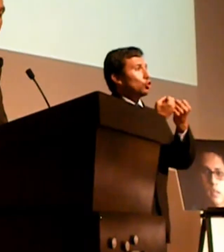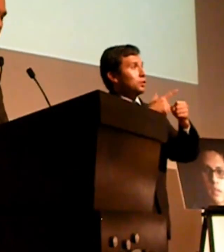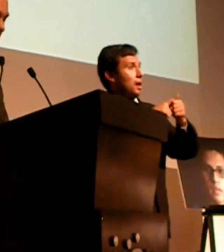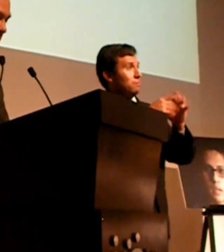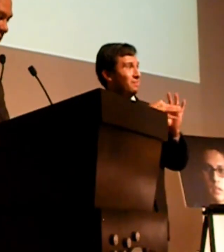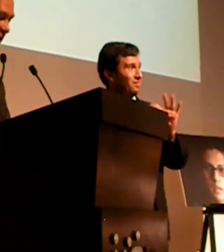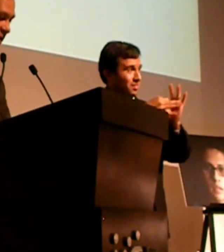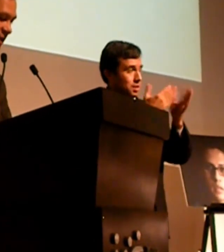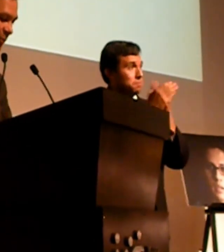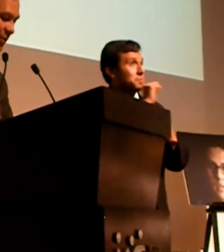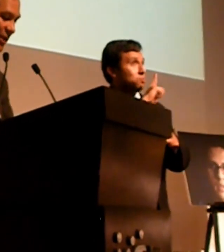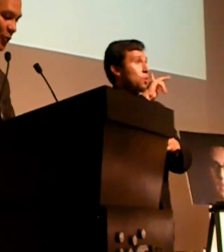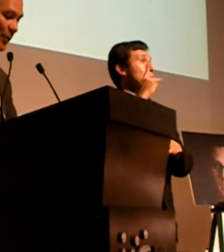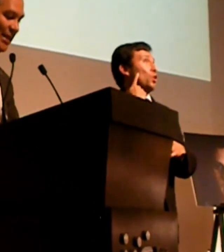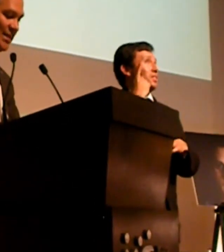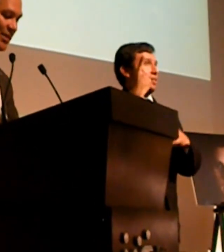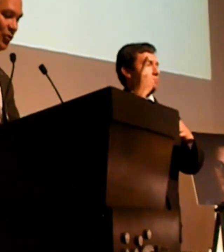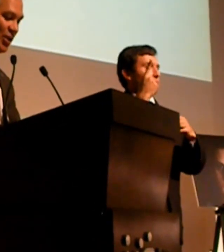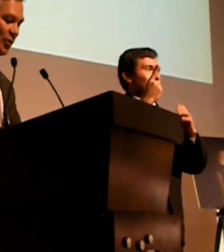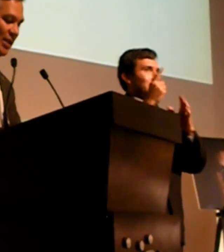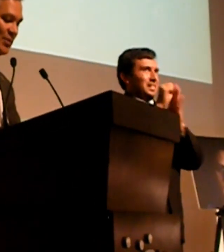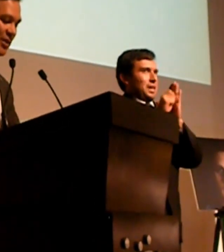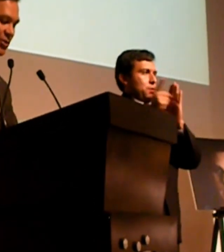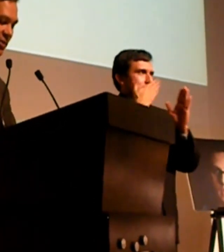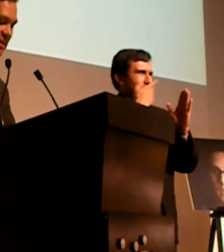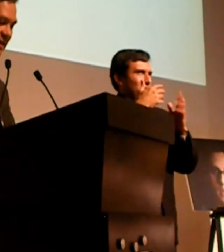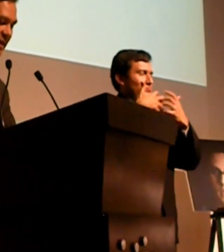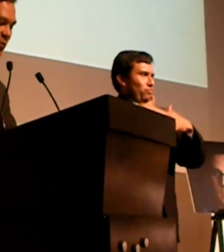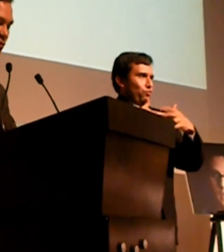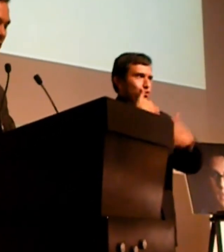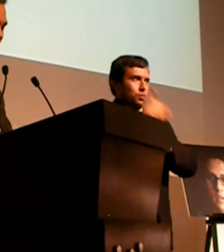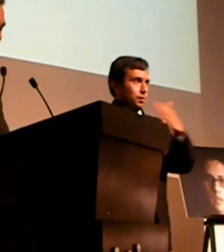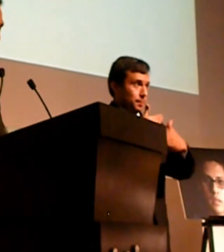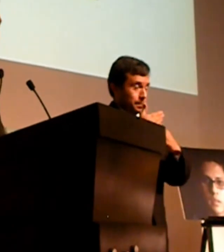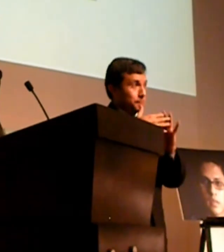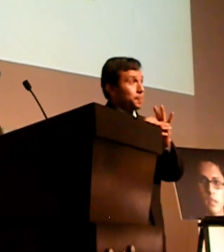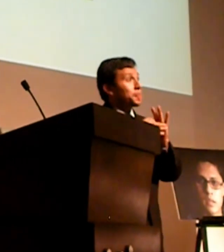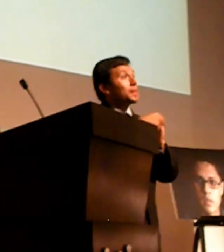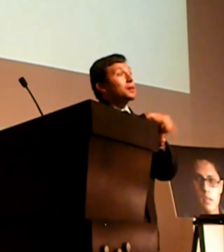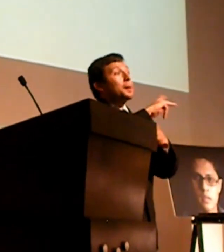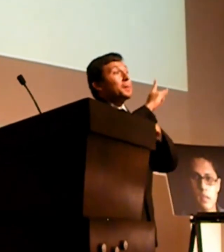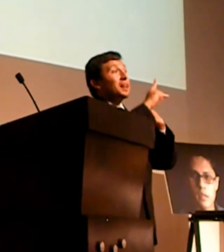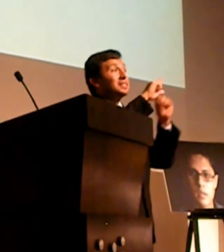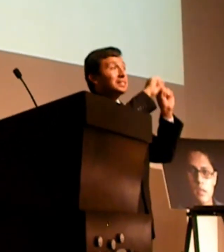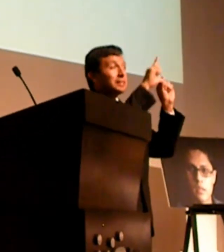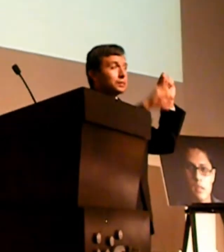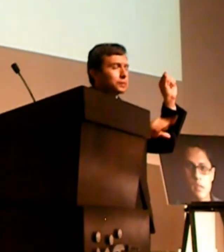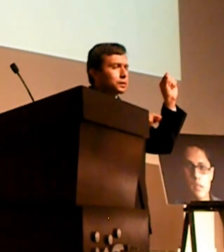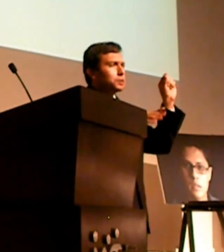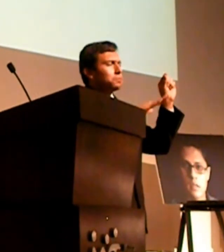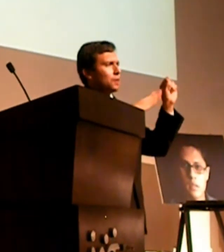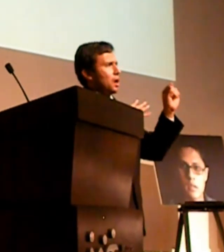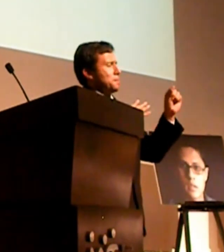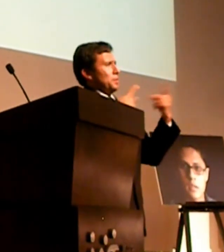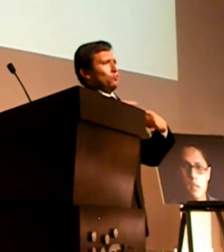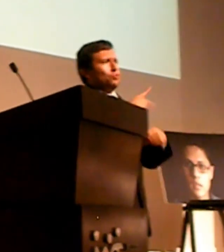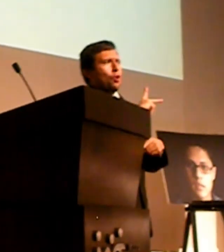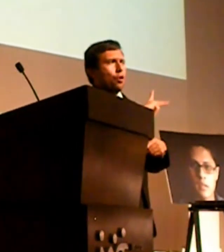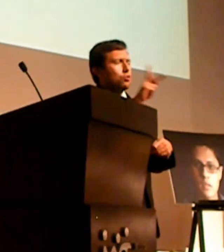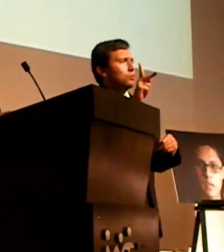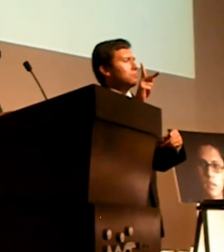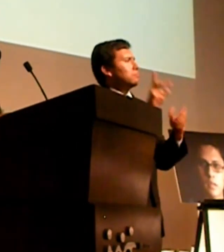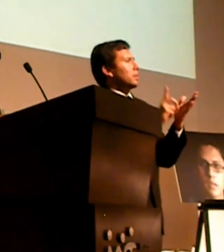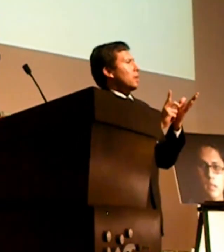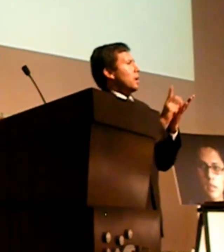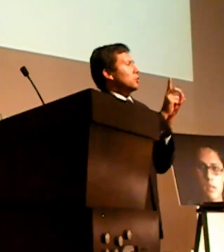sistema político. Vivir en un país en donde todas las personas tengamos igualdad en dignidad y en derechos, es decir, vivir